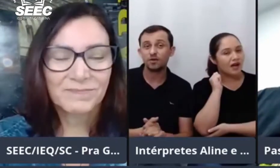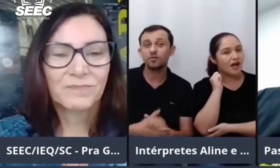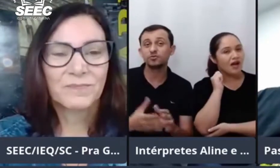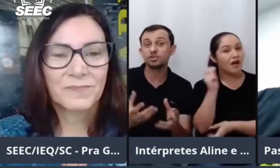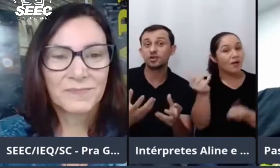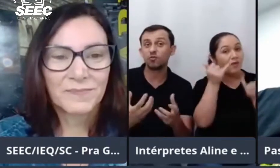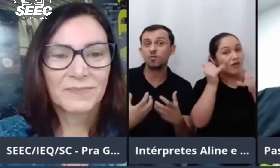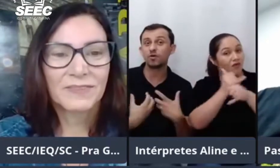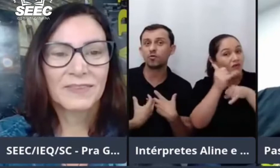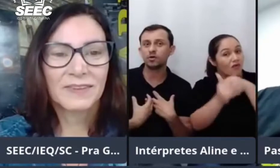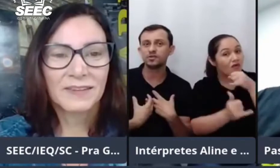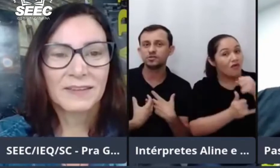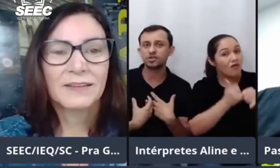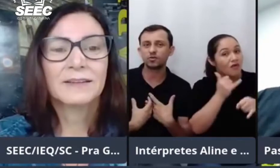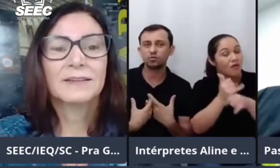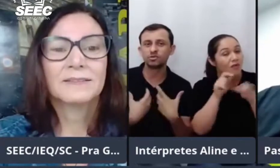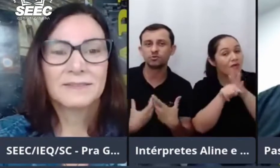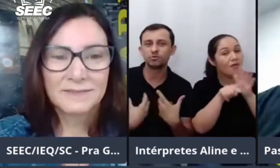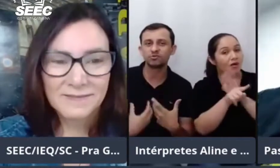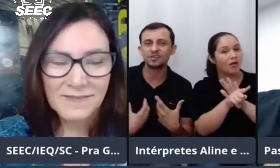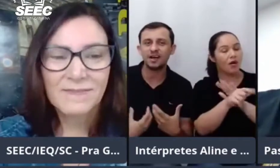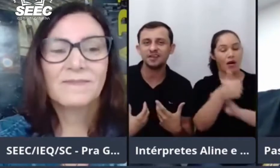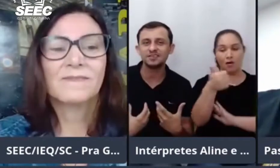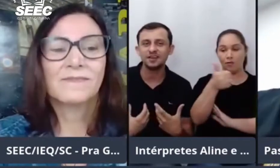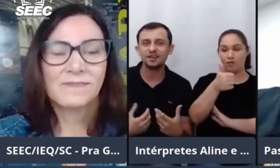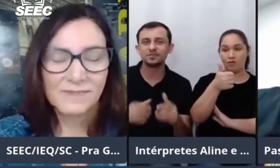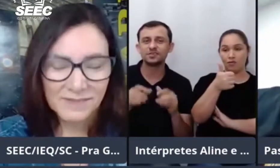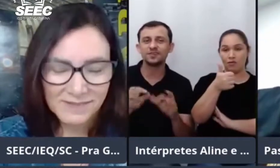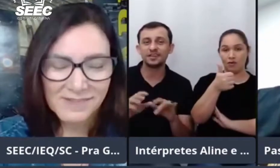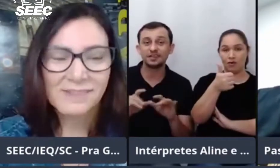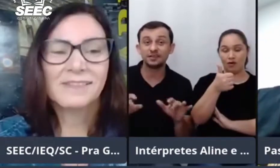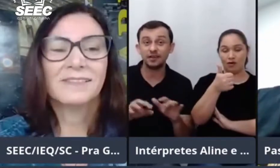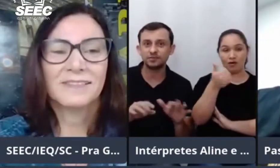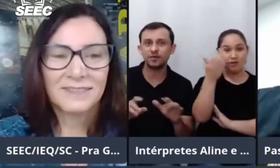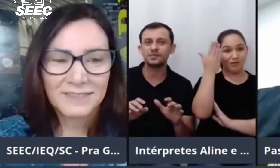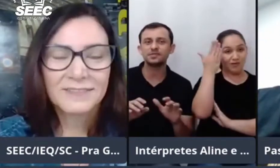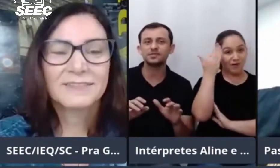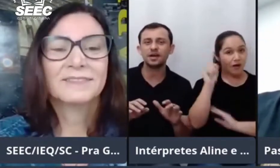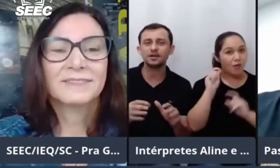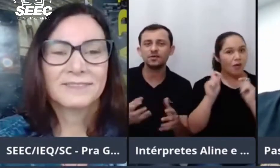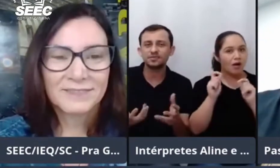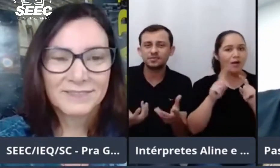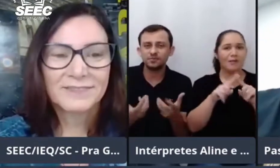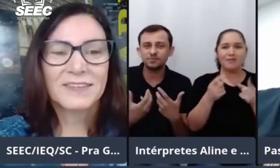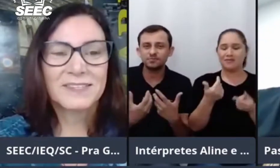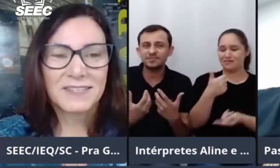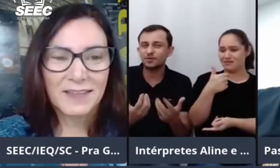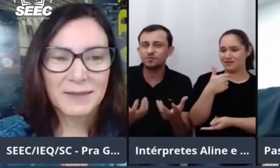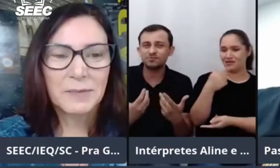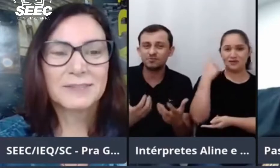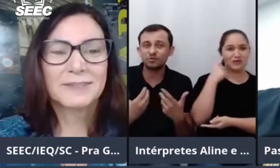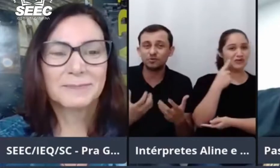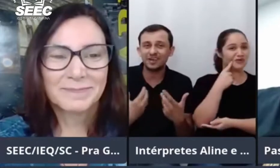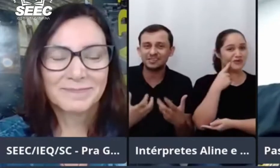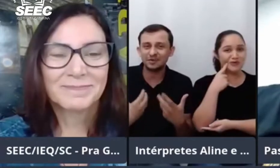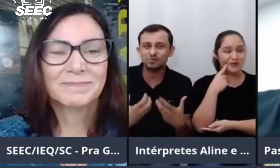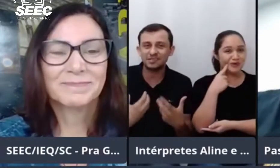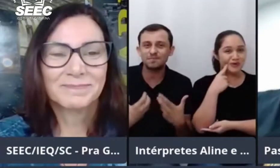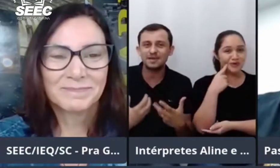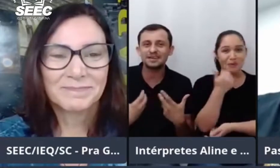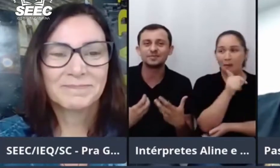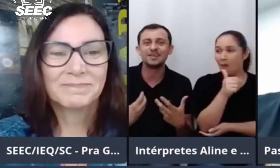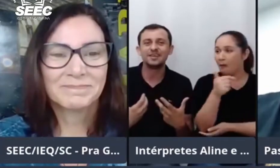informação? Quando chega alguma coisa, te aguça a curiosidade, você vai lá na internet e vai pesquisar. Agora, Exatamente. Se tiver